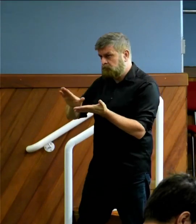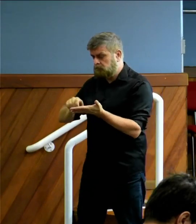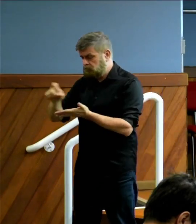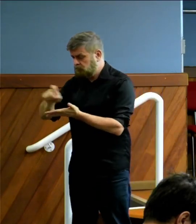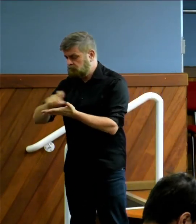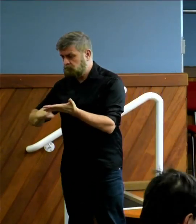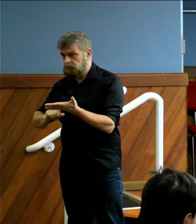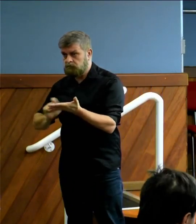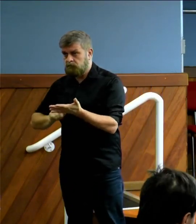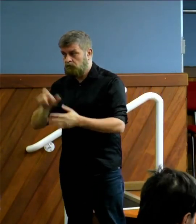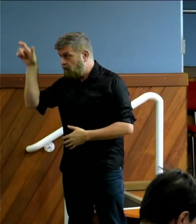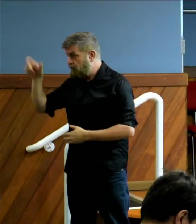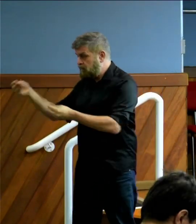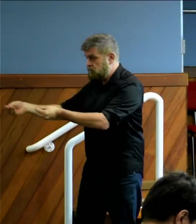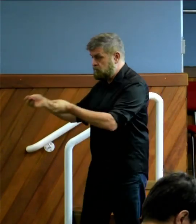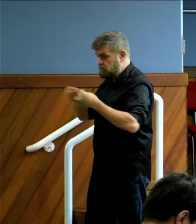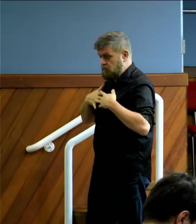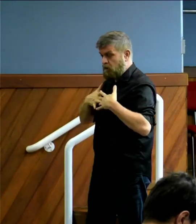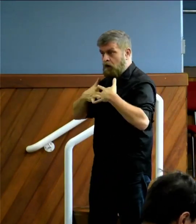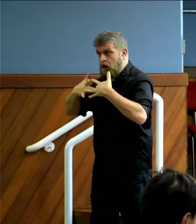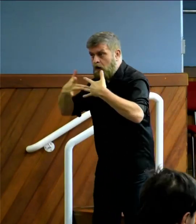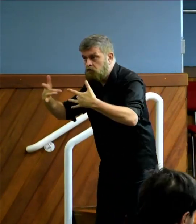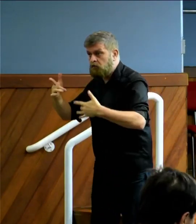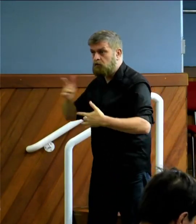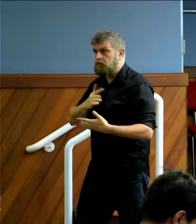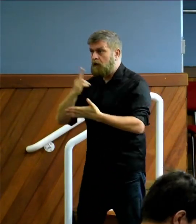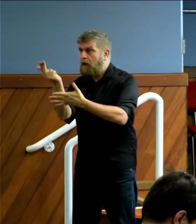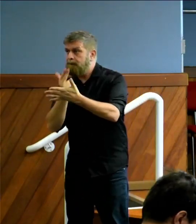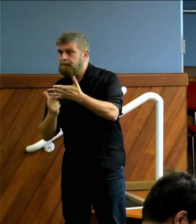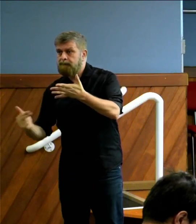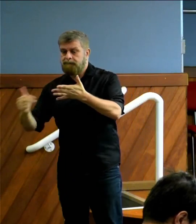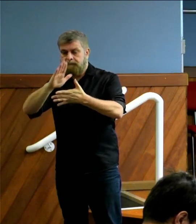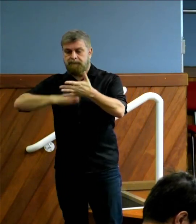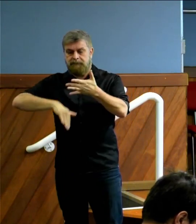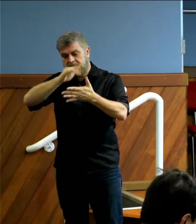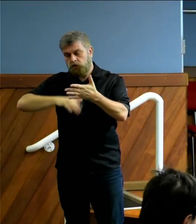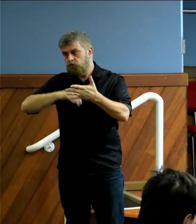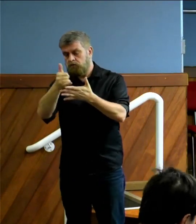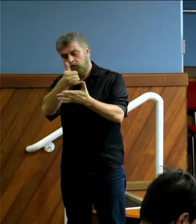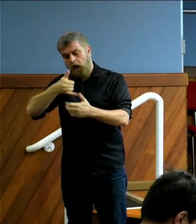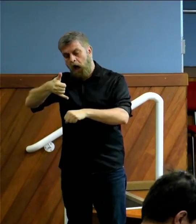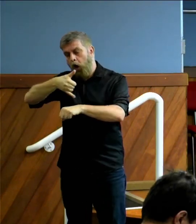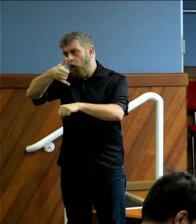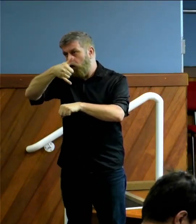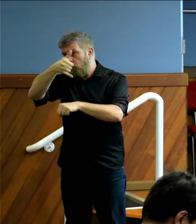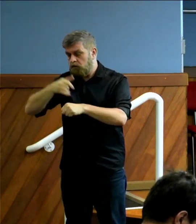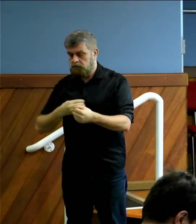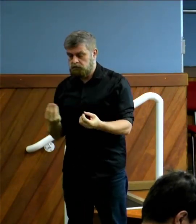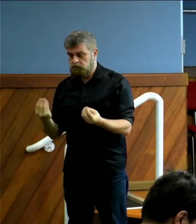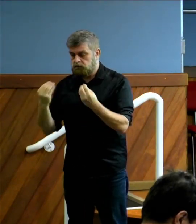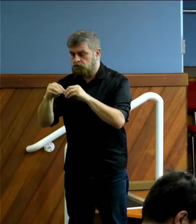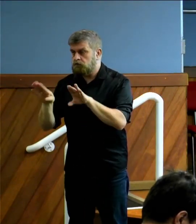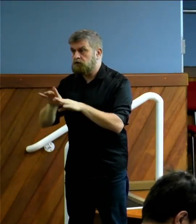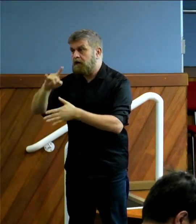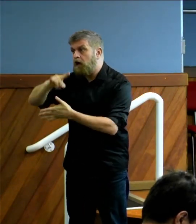você removeu, a pessoa te doou um acervo, por exemplo, de pinturas, óleo, aquarela, não importa. E no meio veio um monte